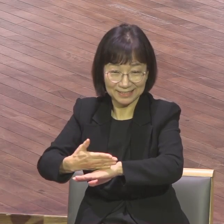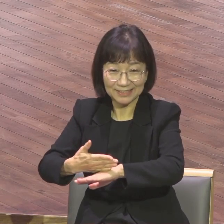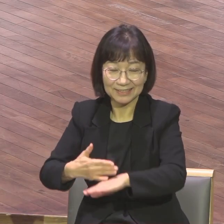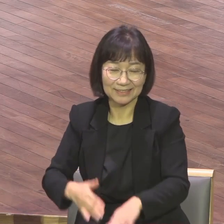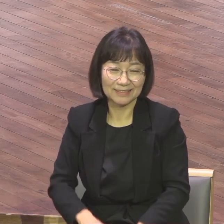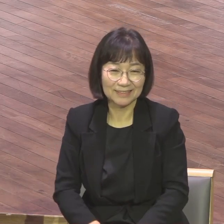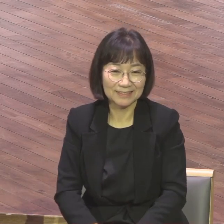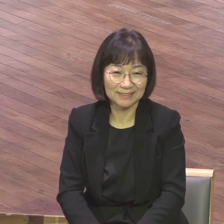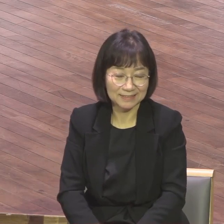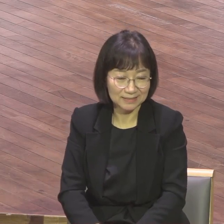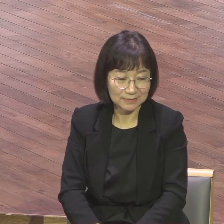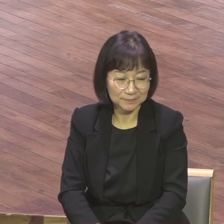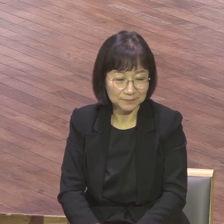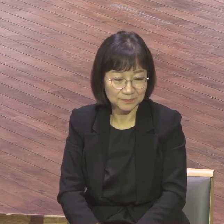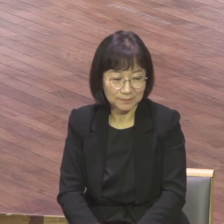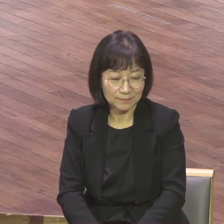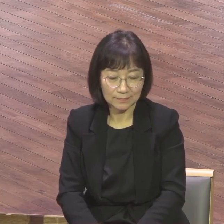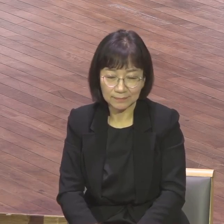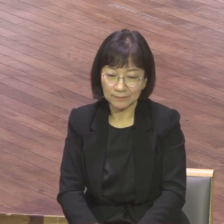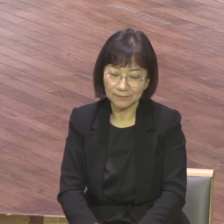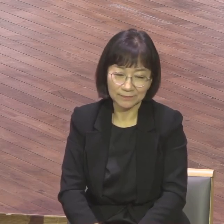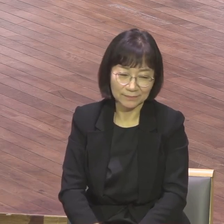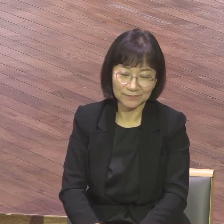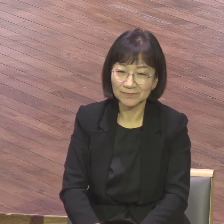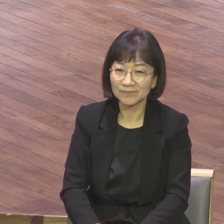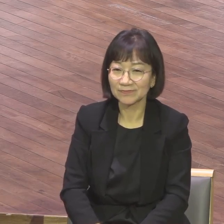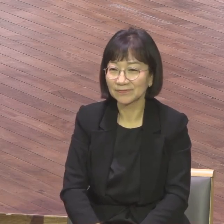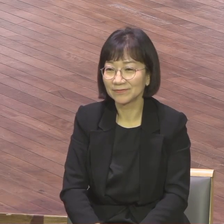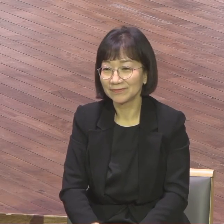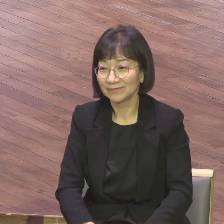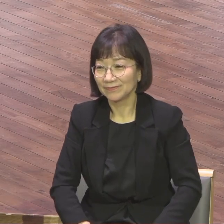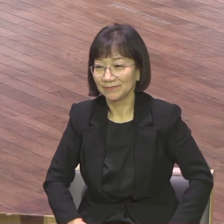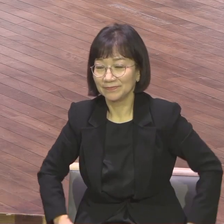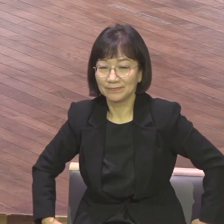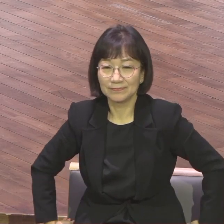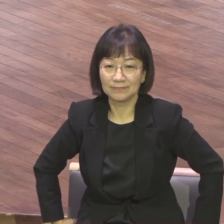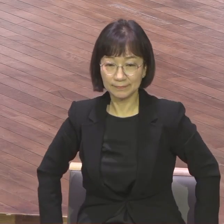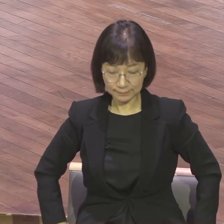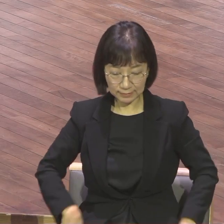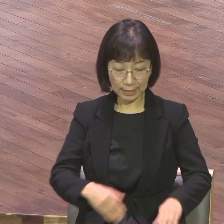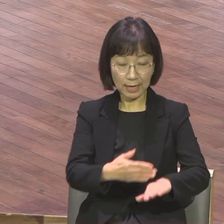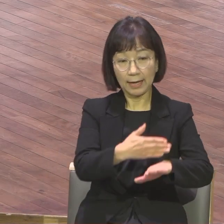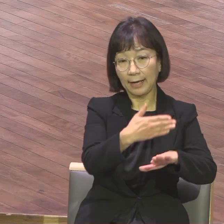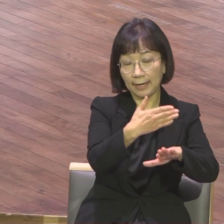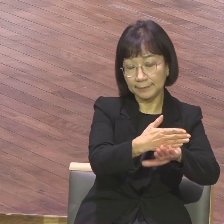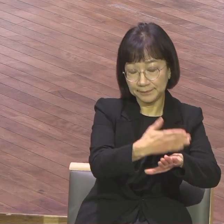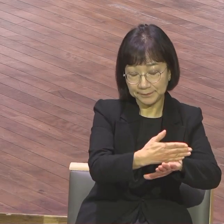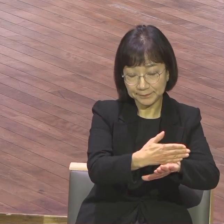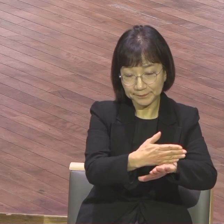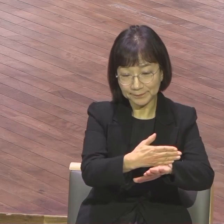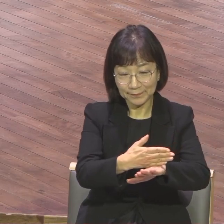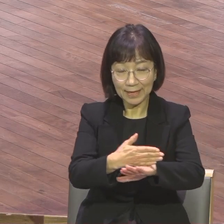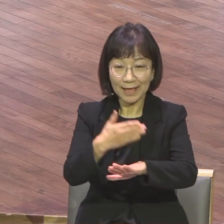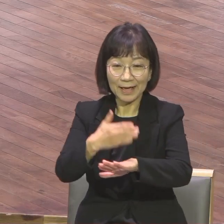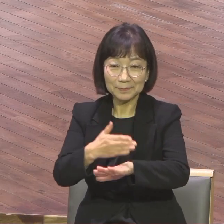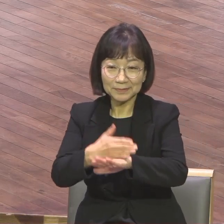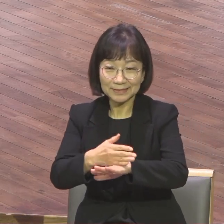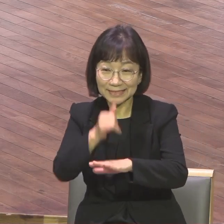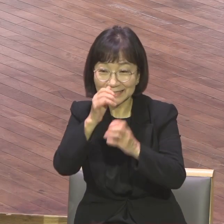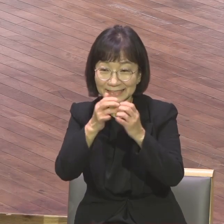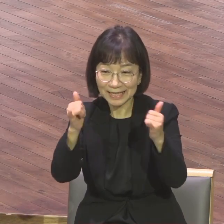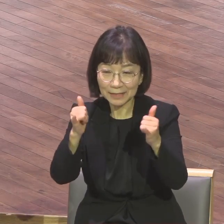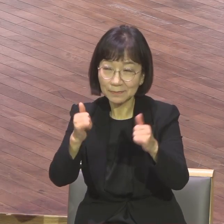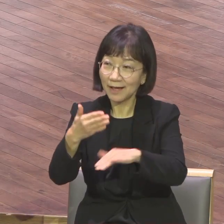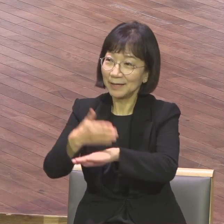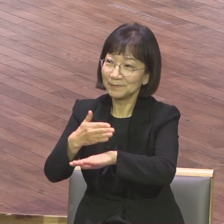감사. 여호와께 감사하라. 이 감사. 이 감사하는 사람은 계속 감사할 일이